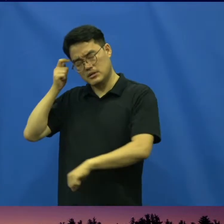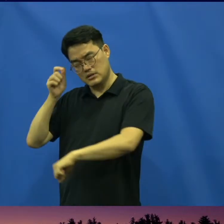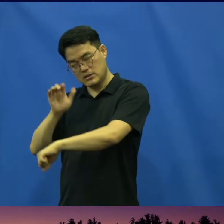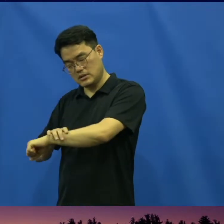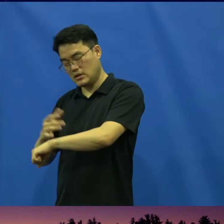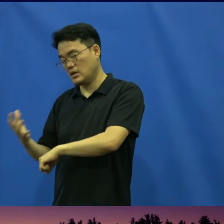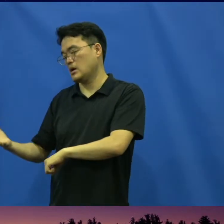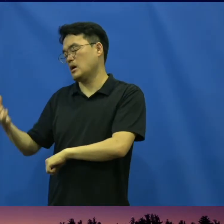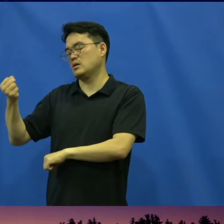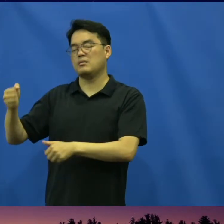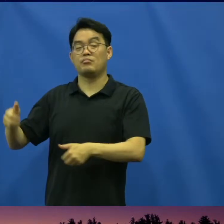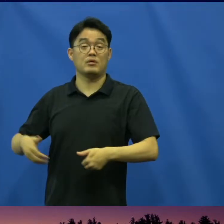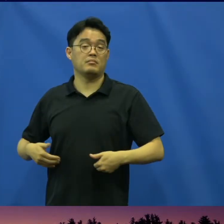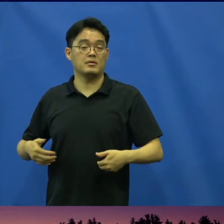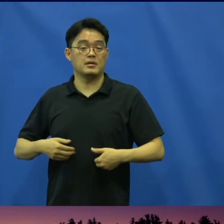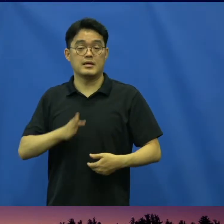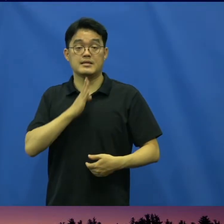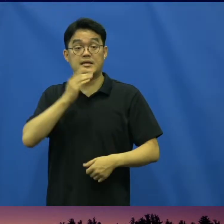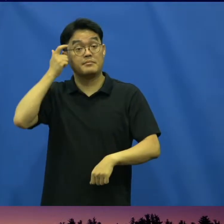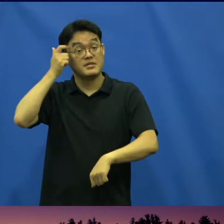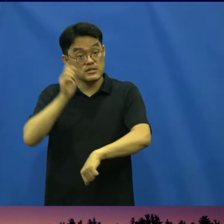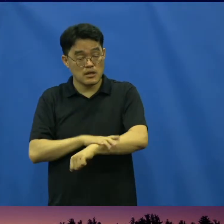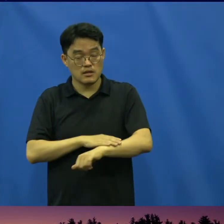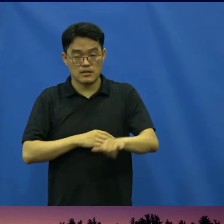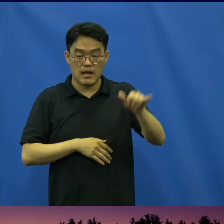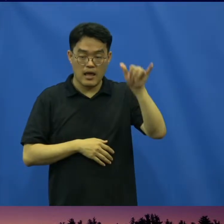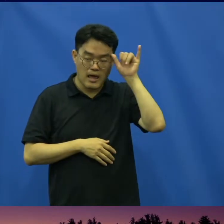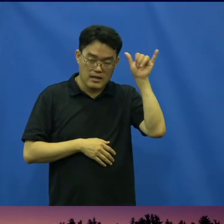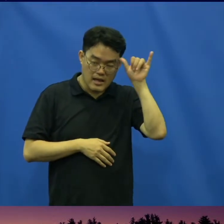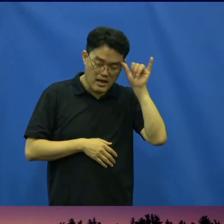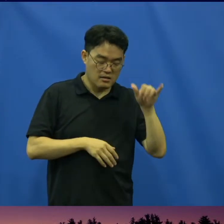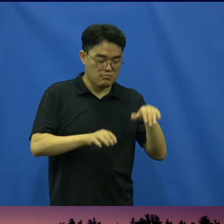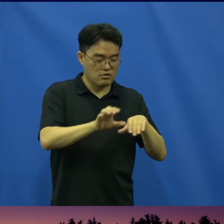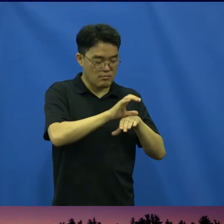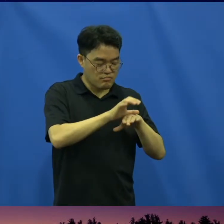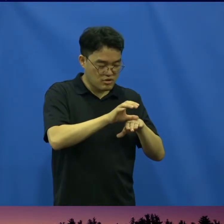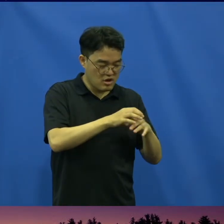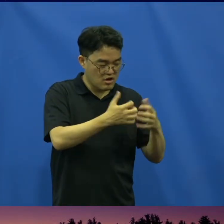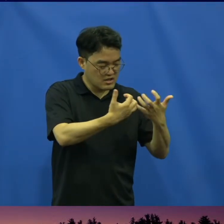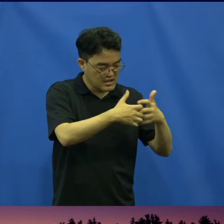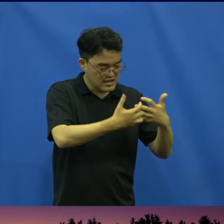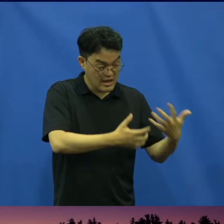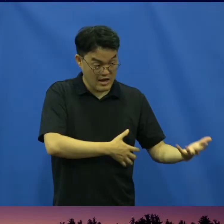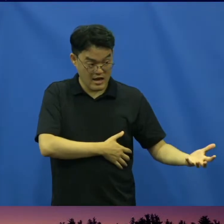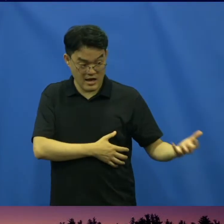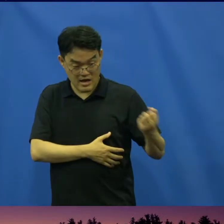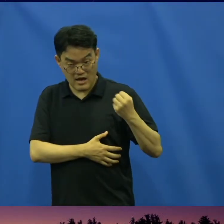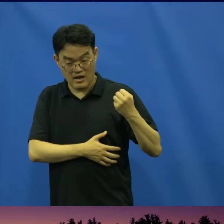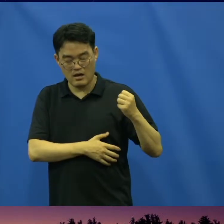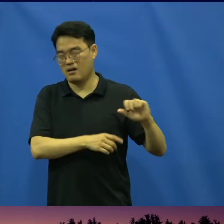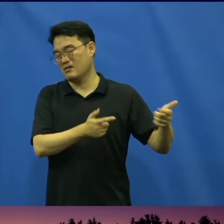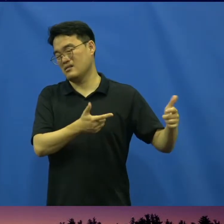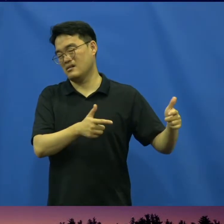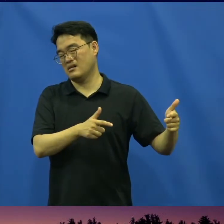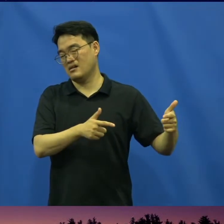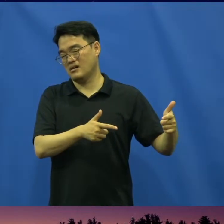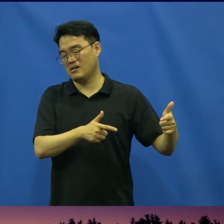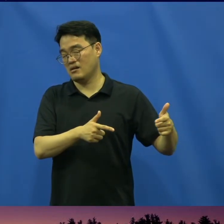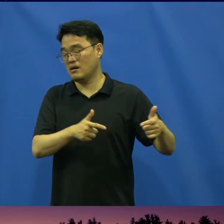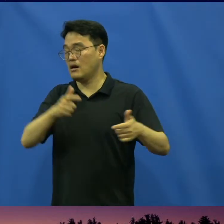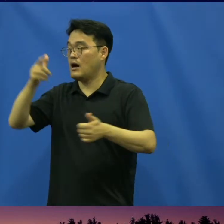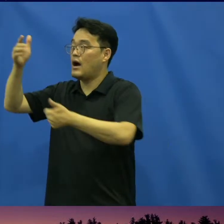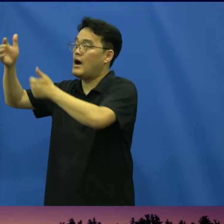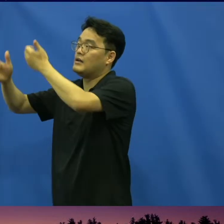참된 지혜는 하늘로부터 와요. 기계로부터 오는 게 아니고 도구로부터 오는 게 아니고 물건으로부터 오는 게 아니고 책으로부터